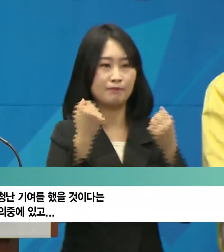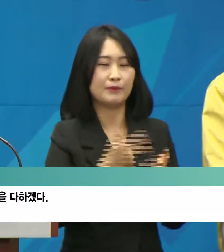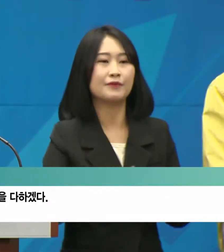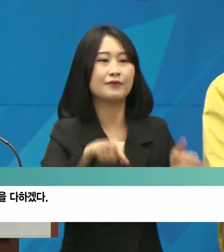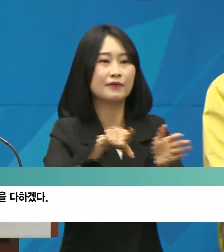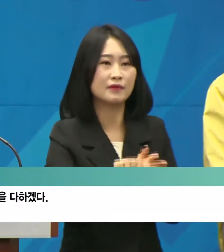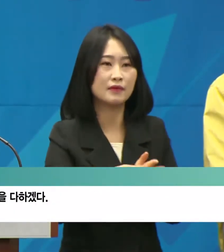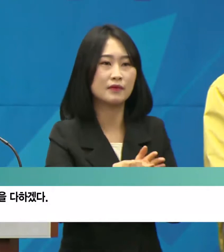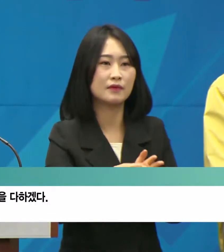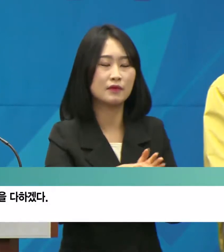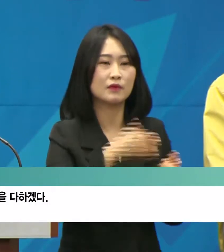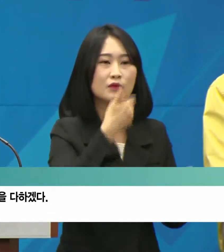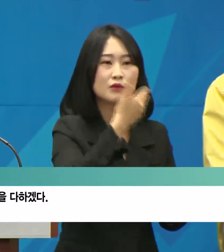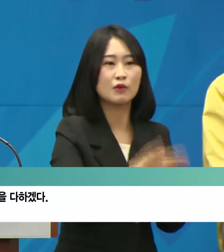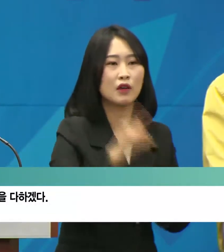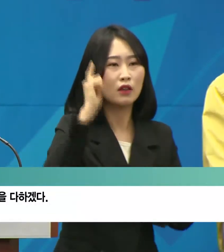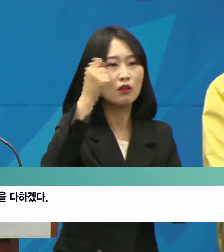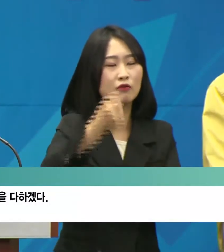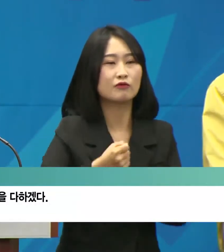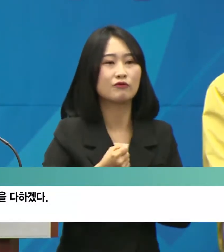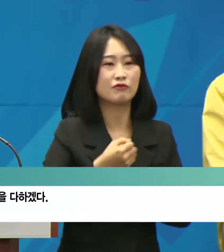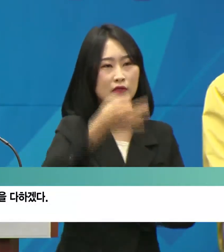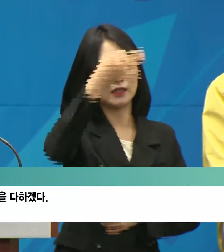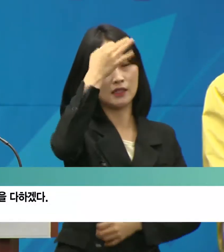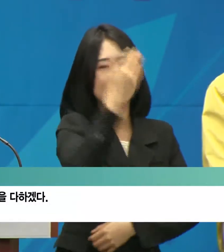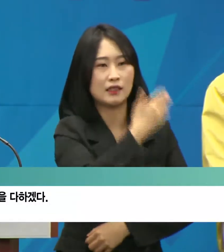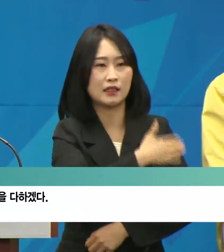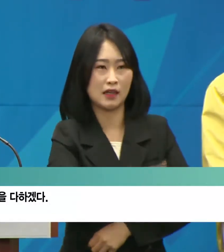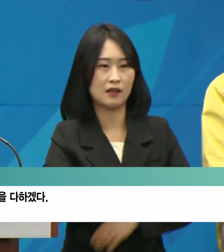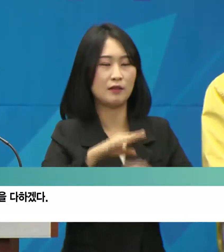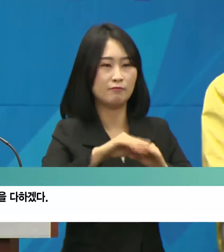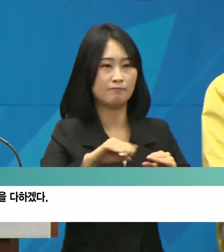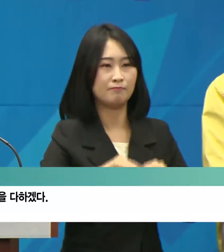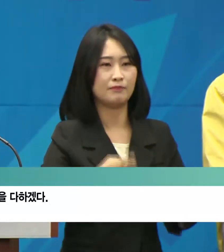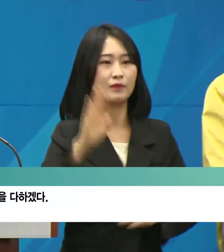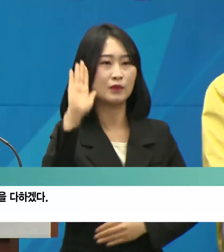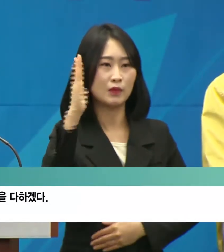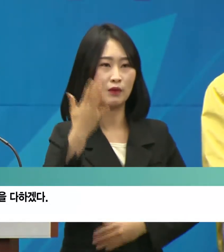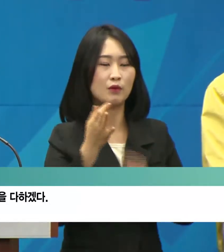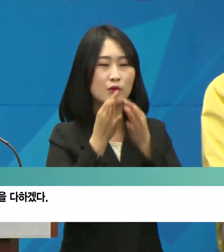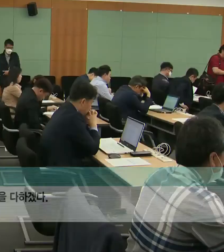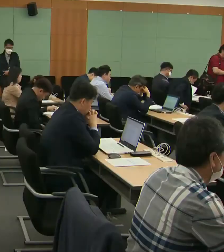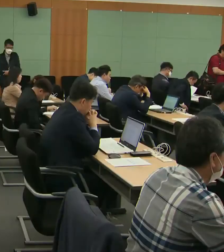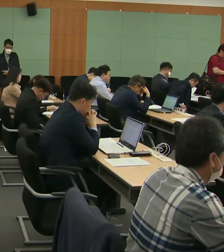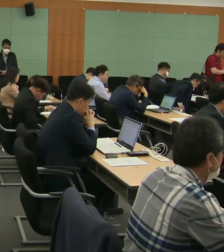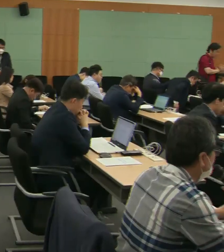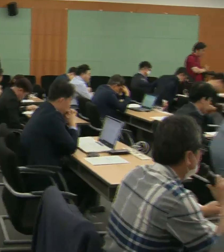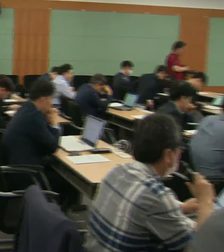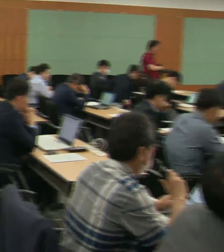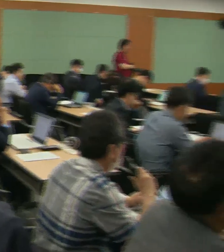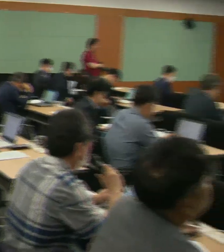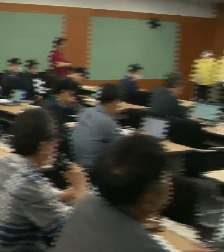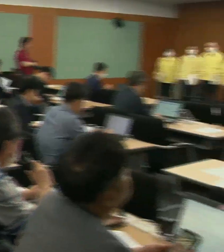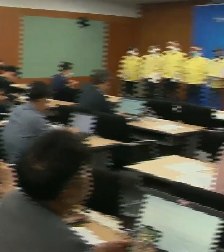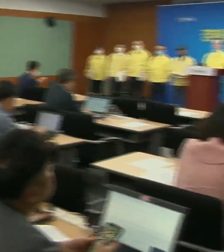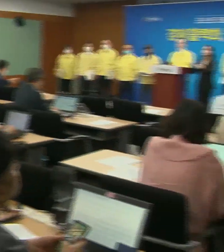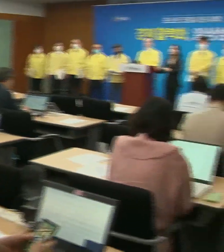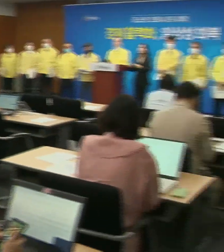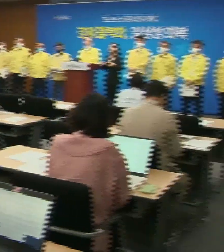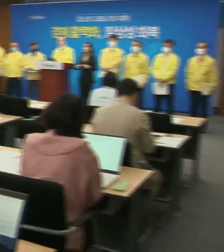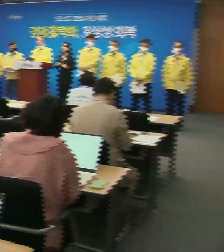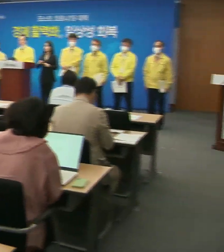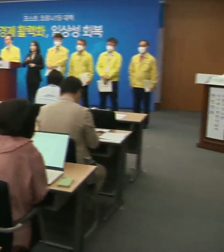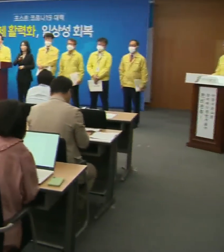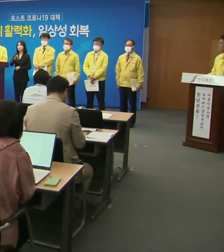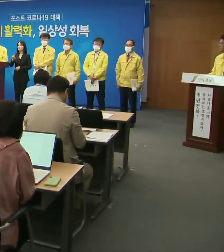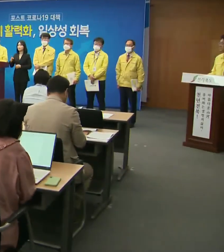또 제대로 된 연구 기능을 수행할 수 있도록 최선의 노력을 다하겠다. 결국 포스트 코로나19의 핵심은